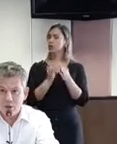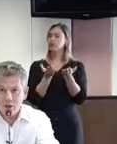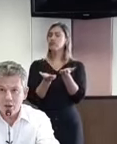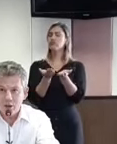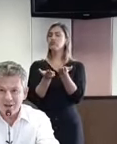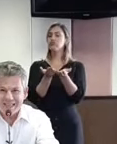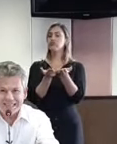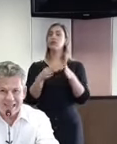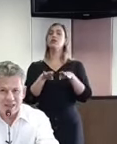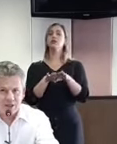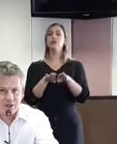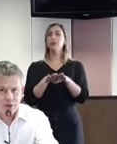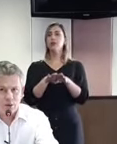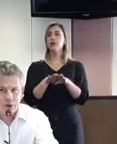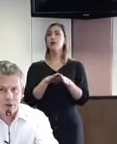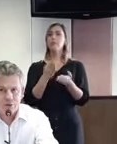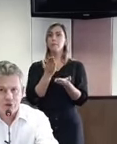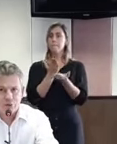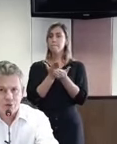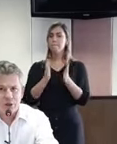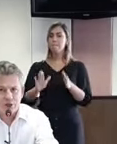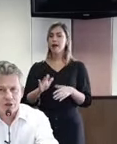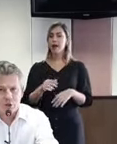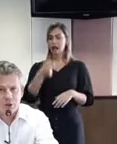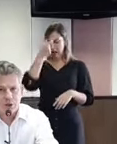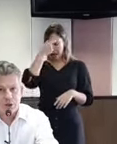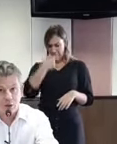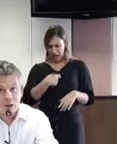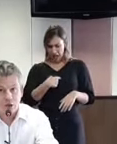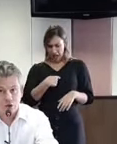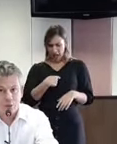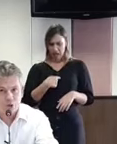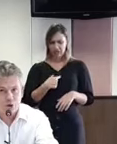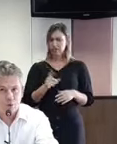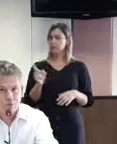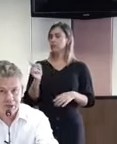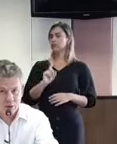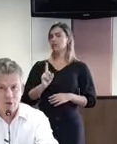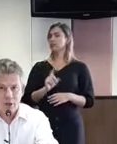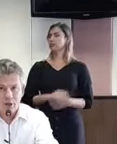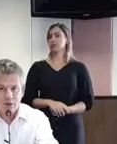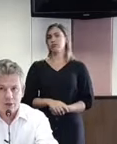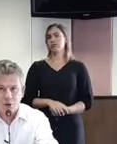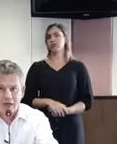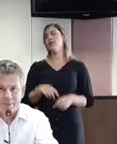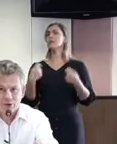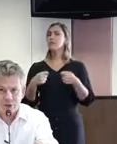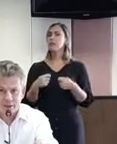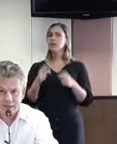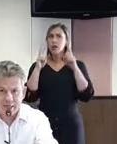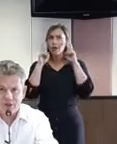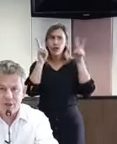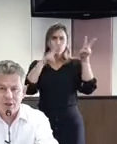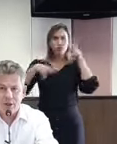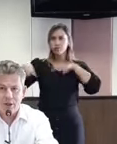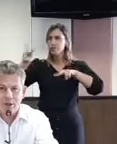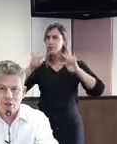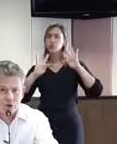equilíbrio, deixar de ser egoísta. Eu vejo muita gente egoísta que olha só para o seu umbigo. Nós temos que olhar para a